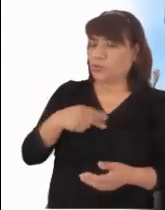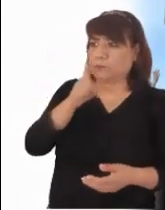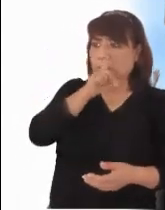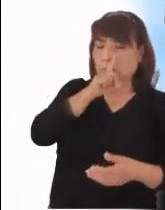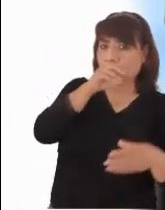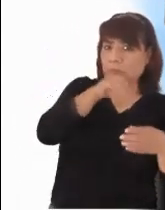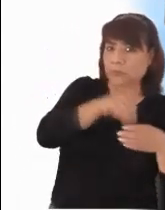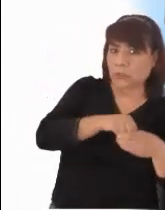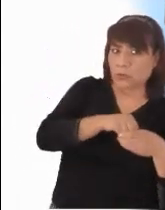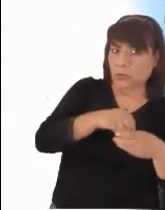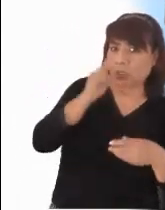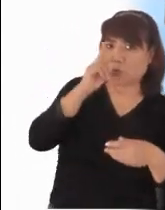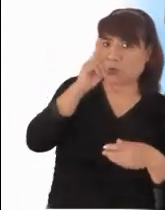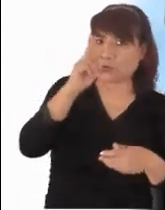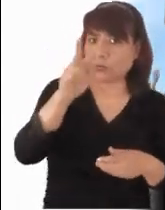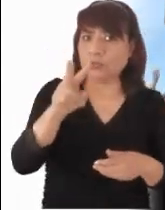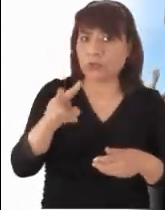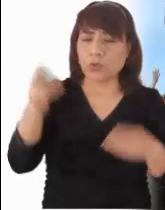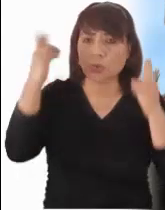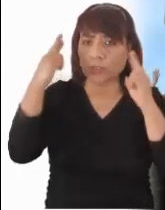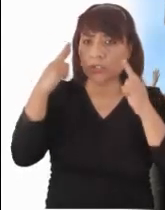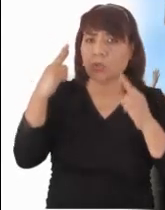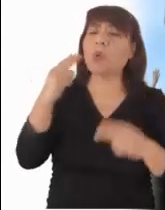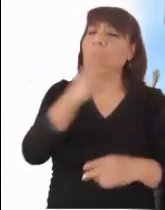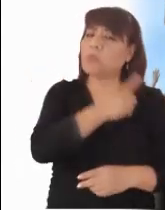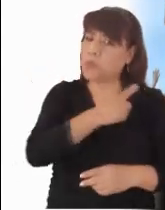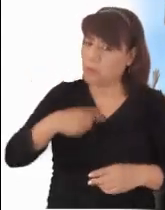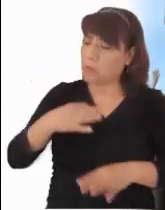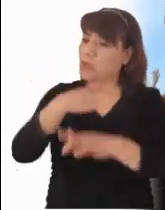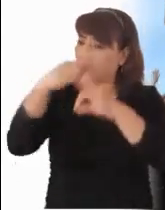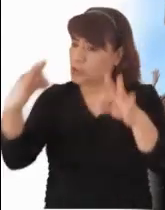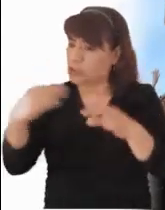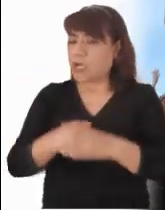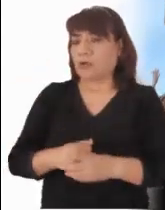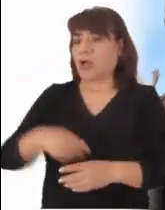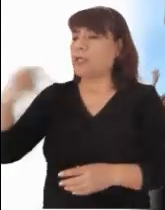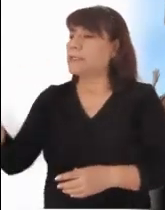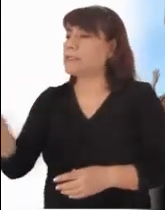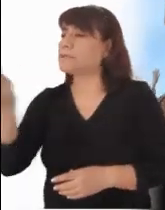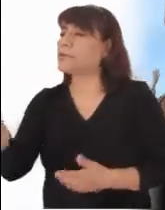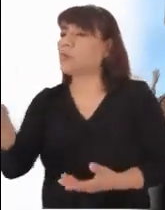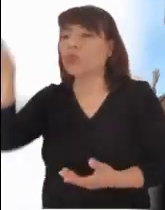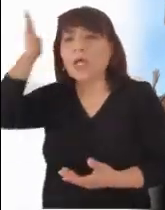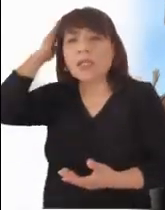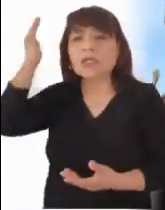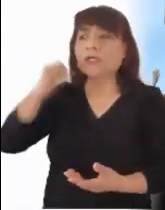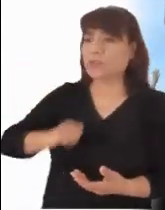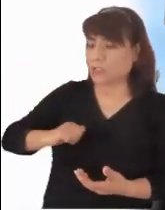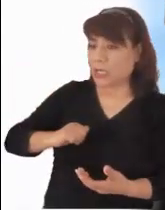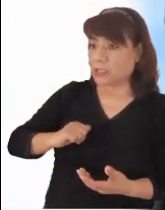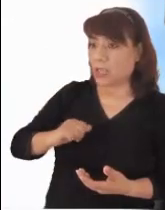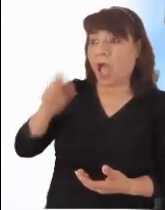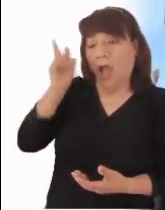dejar de contar lo que hemos visto y oído. Y les cuestiona a las autoridades si será